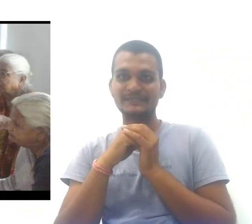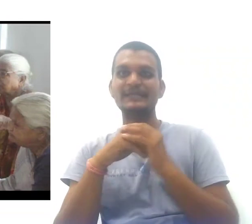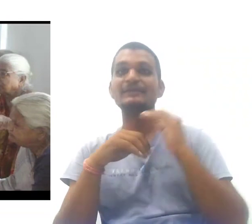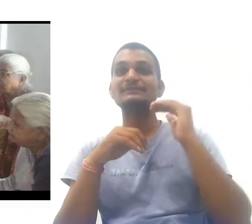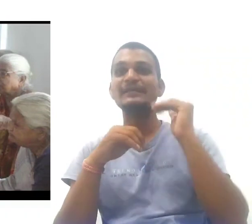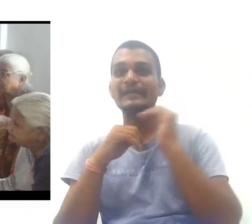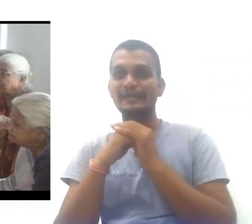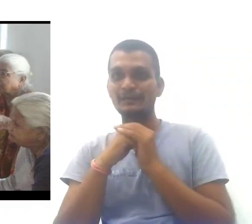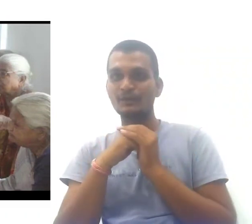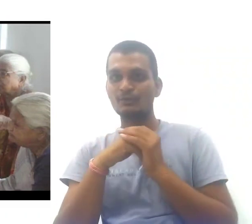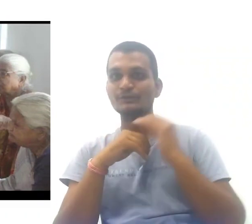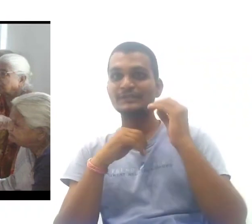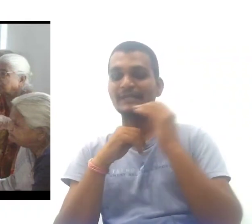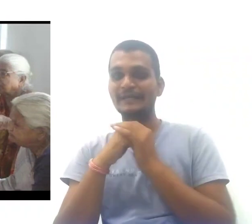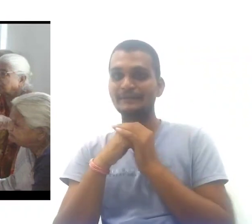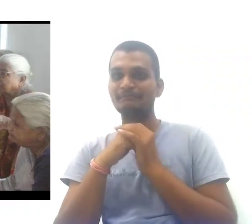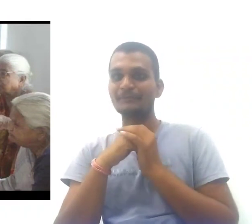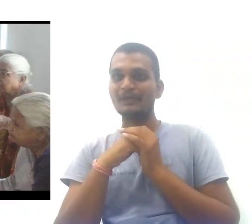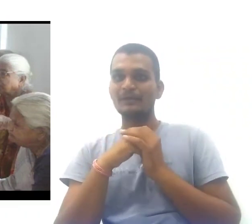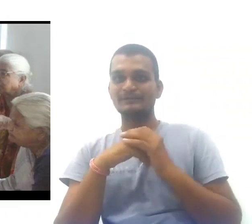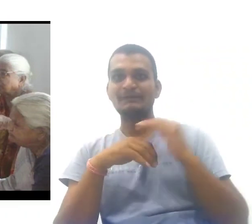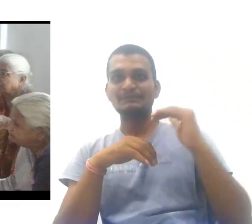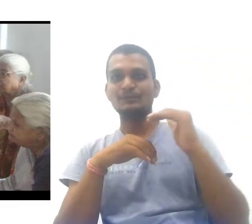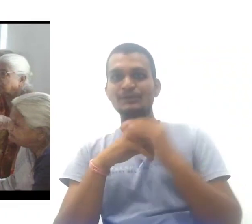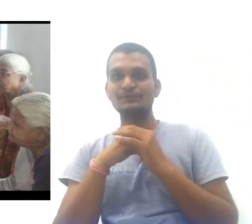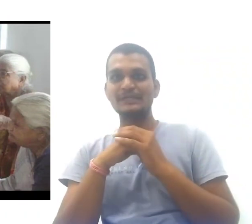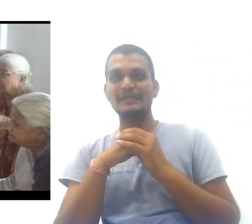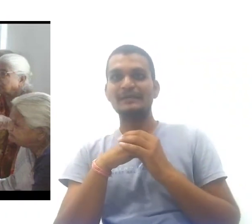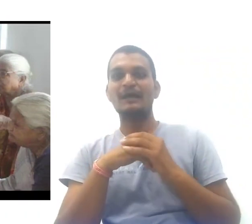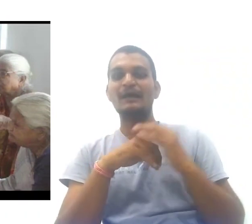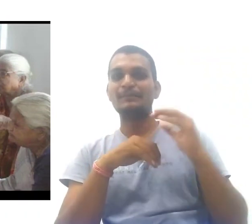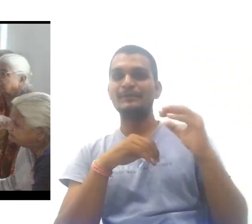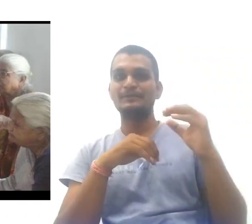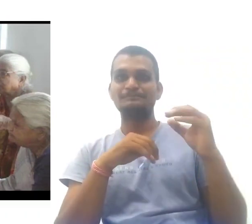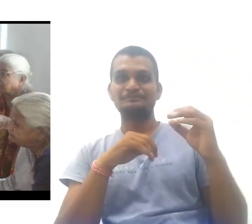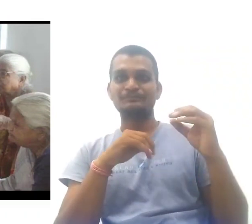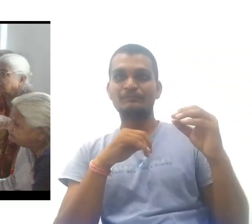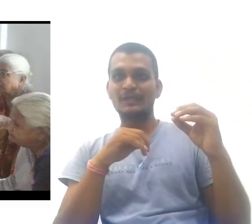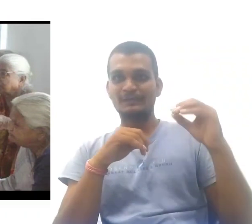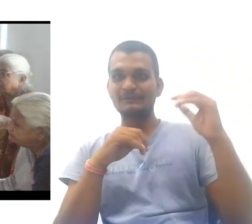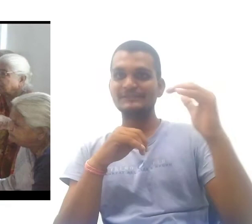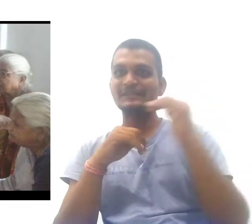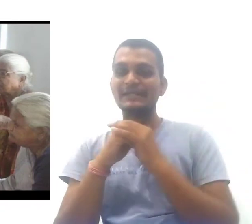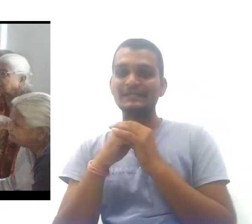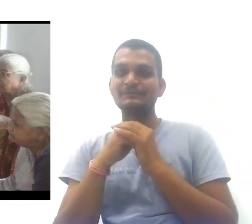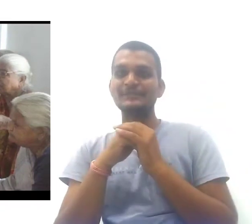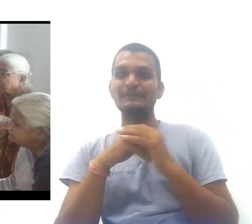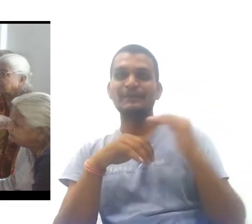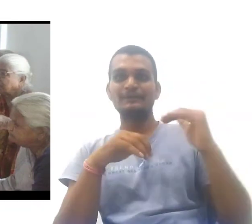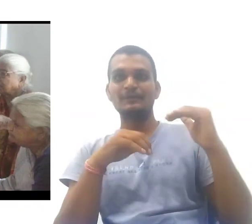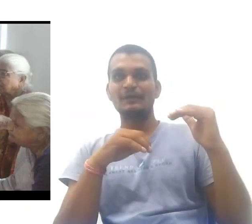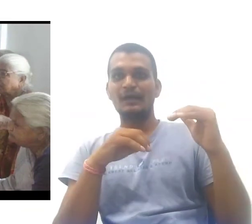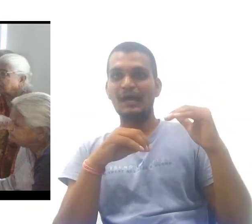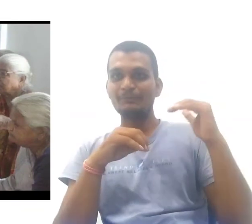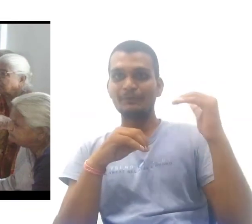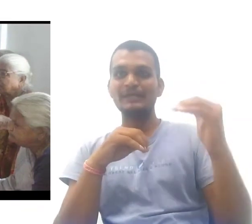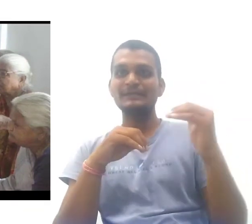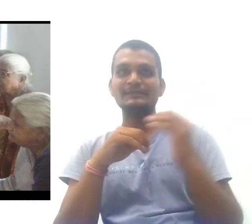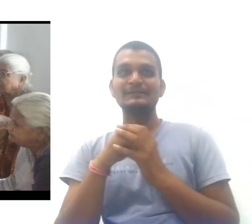क्या सही है? कौन सा न्याय है? जब आप छोटे होते हैं आप ये चीजें कहने तो नहीं चाहिए, पर आप टॉयलेट कर देते